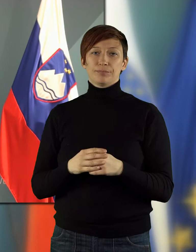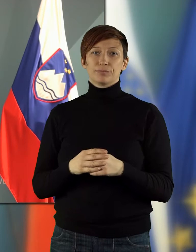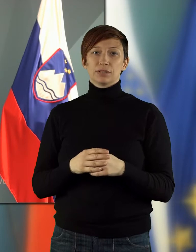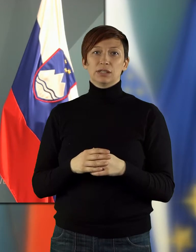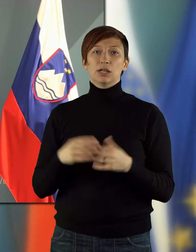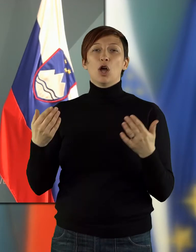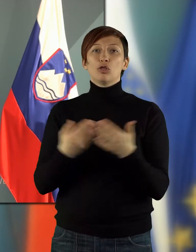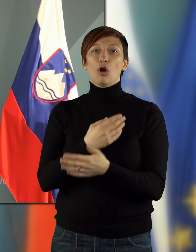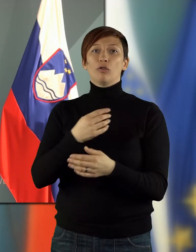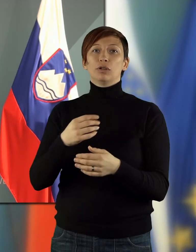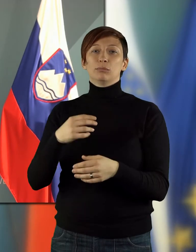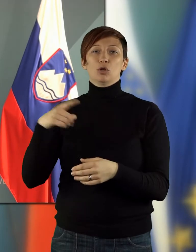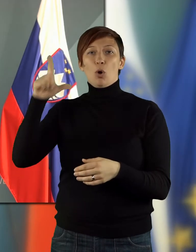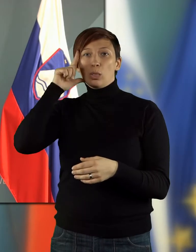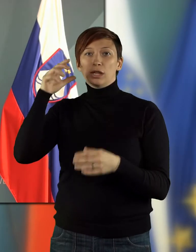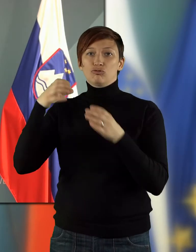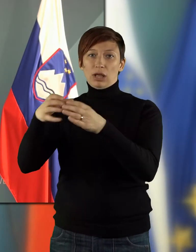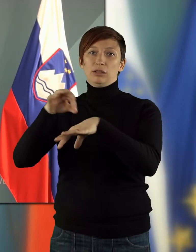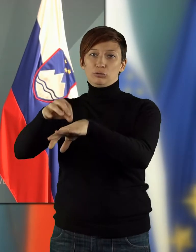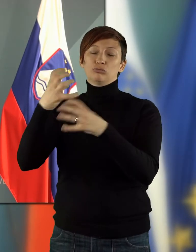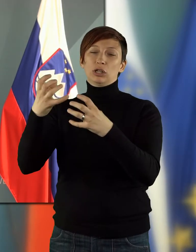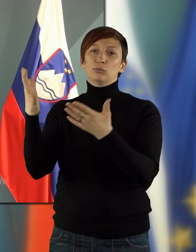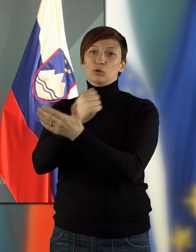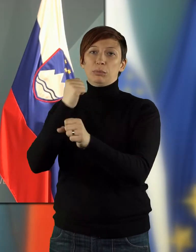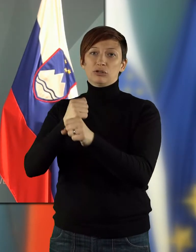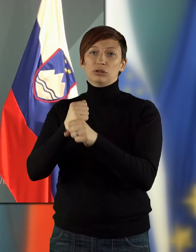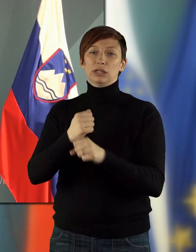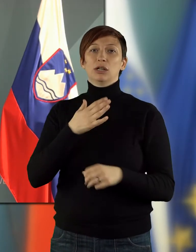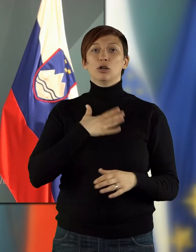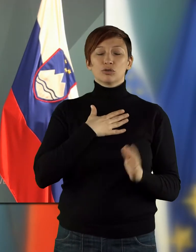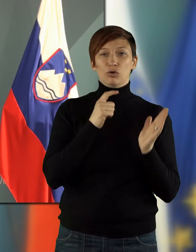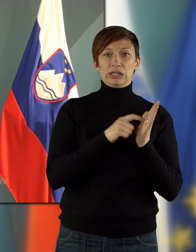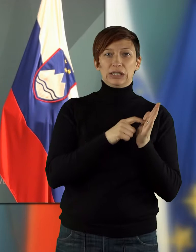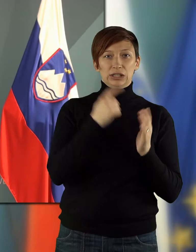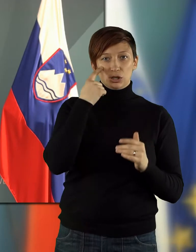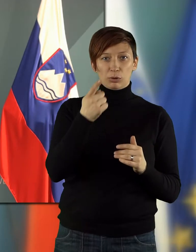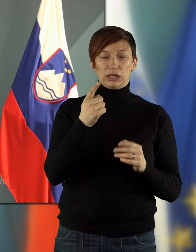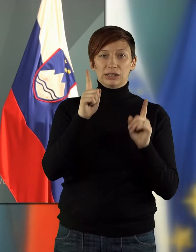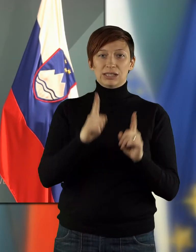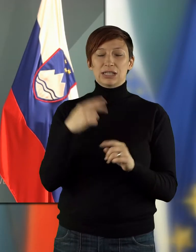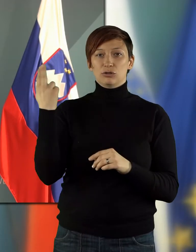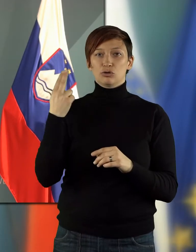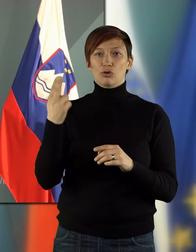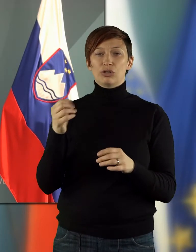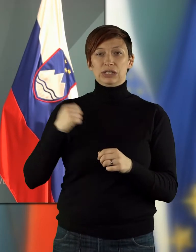nivojih. Novemu načelniku seveda želim uspešno delo. Svoj kritični pogled na stanje v